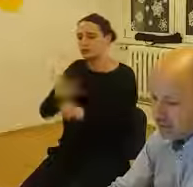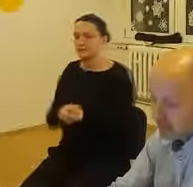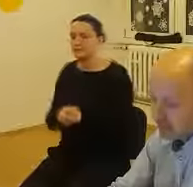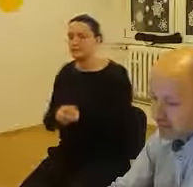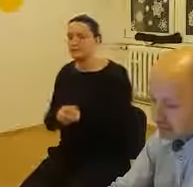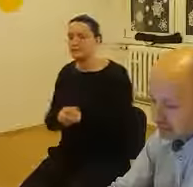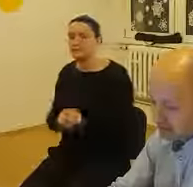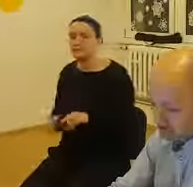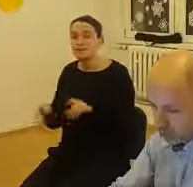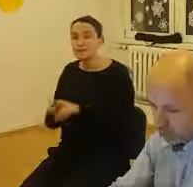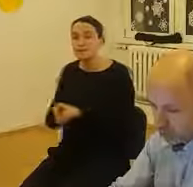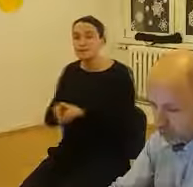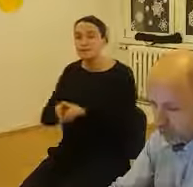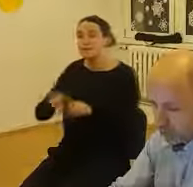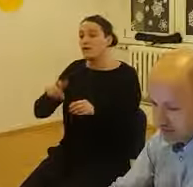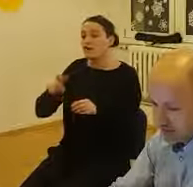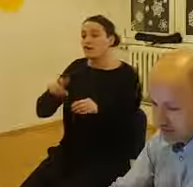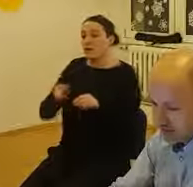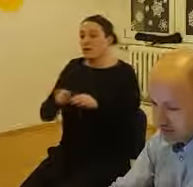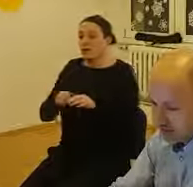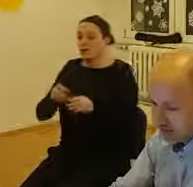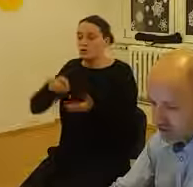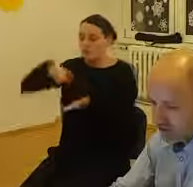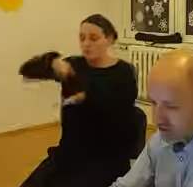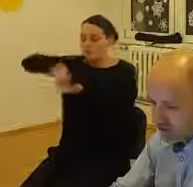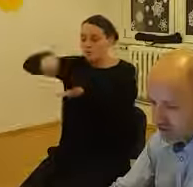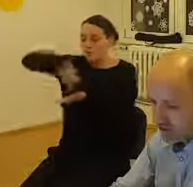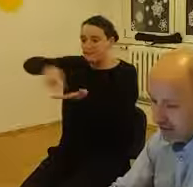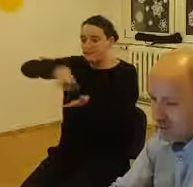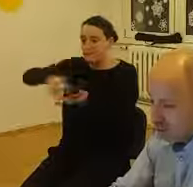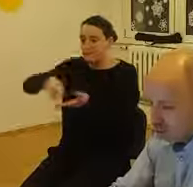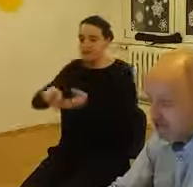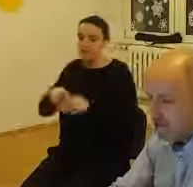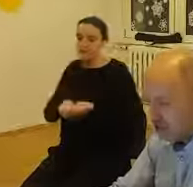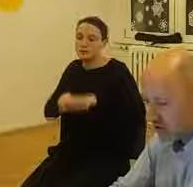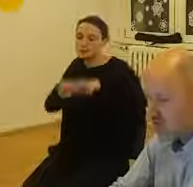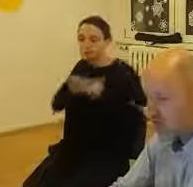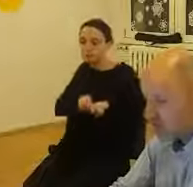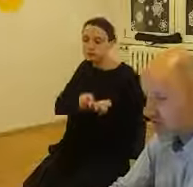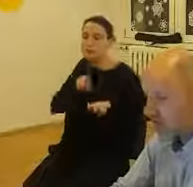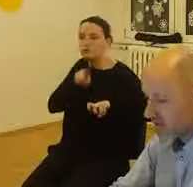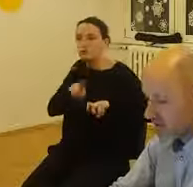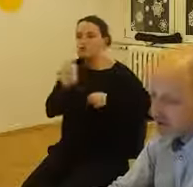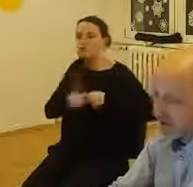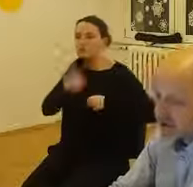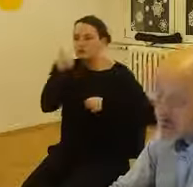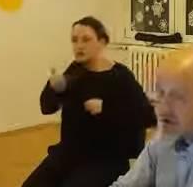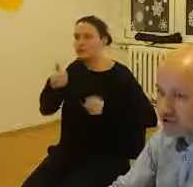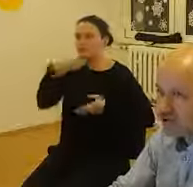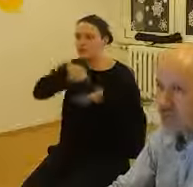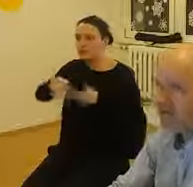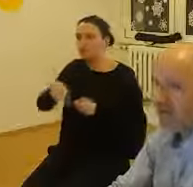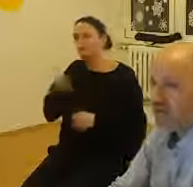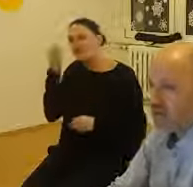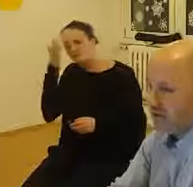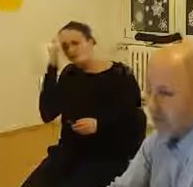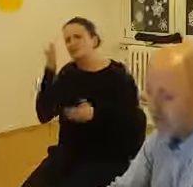Zakupione zostało 21 podpórek, które znajdują się w różnych miejscach. Już wiemy, że część z tych miejsc jest trafiona, a część